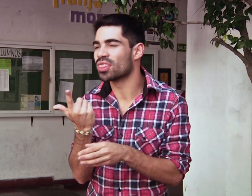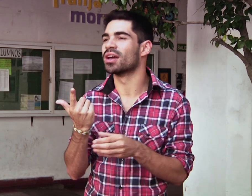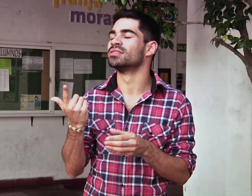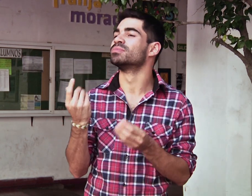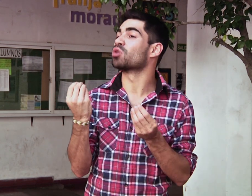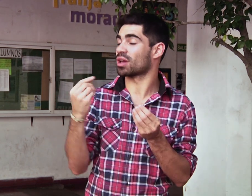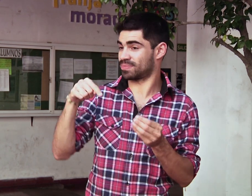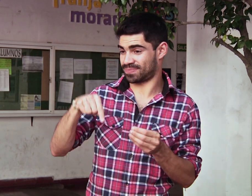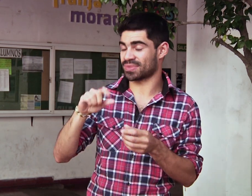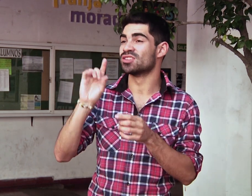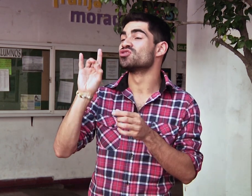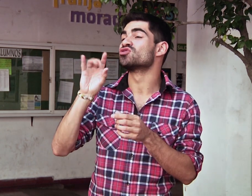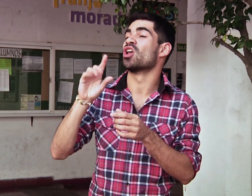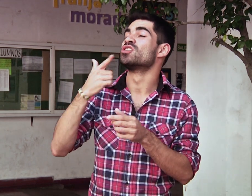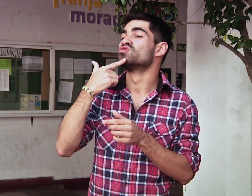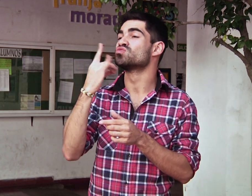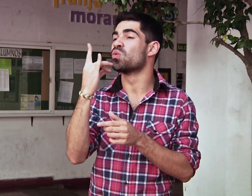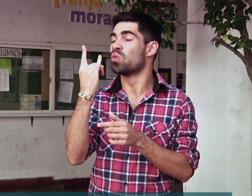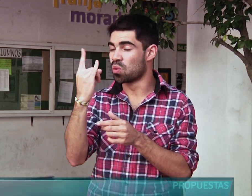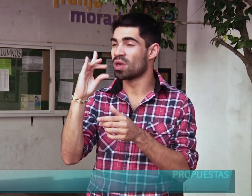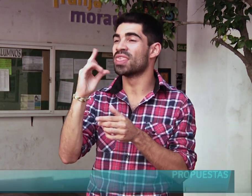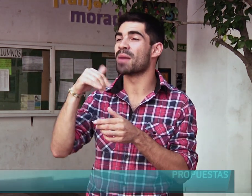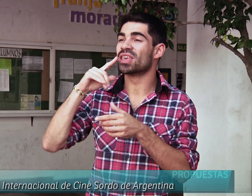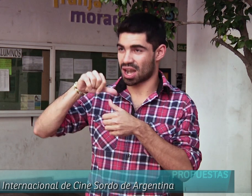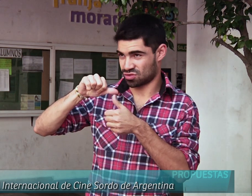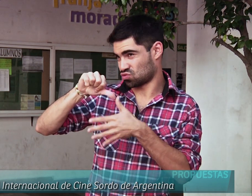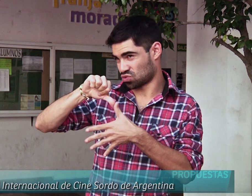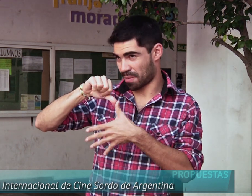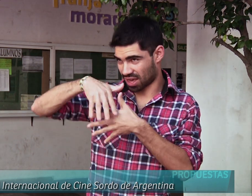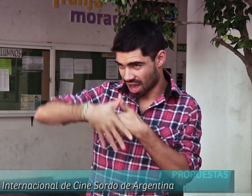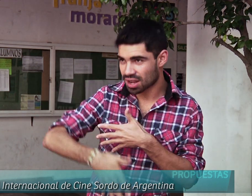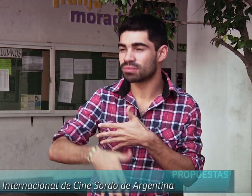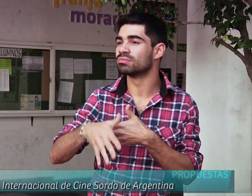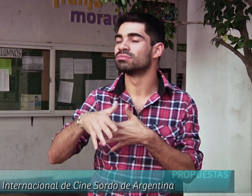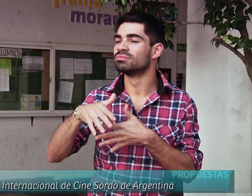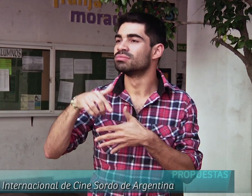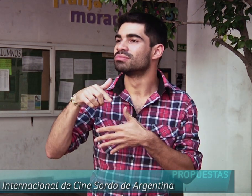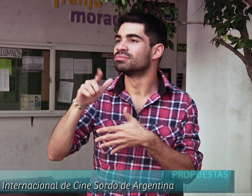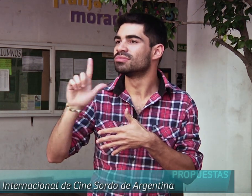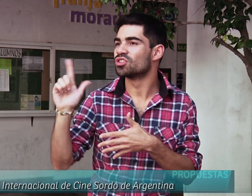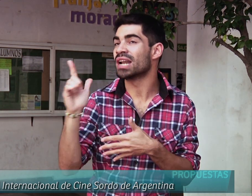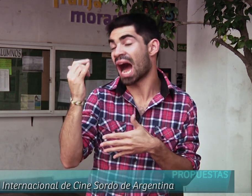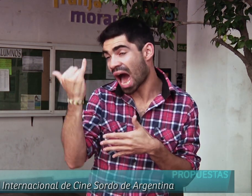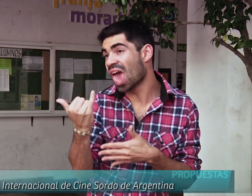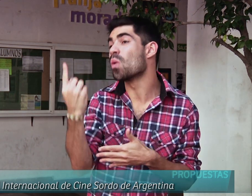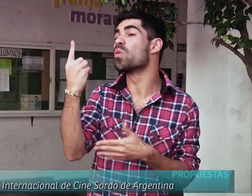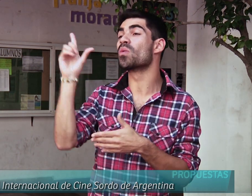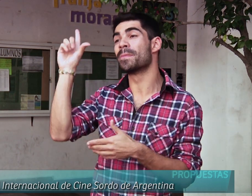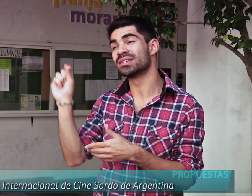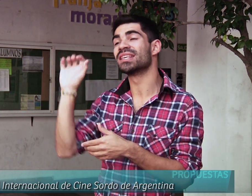culturas que muestre la comunidad sorda eh pensamos sudamericano pero eh